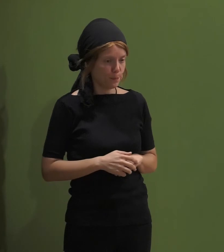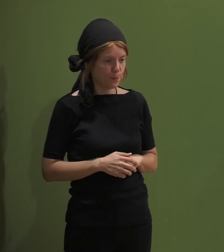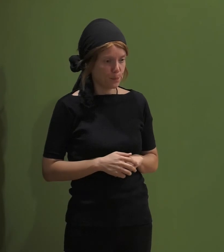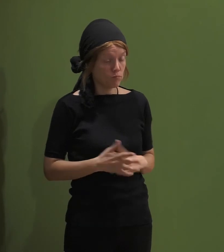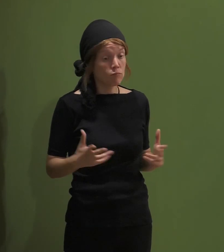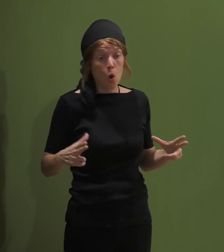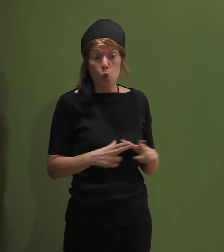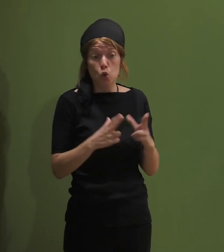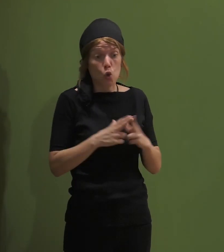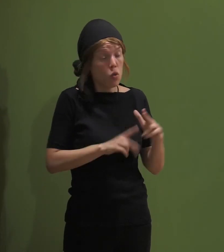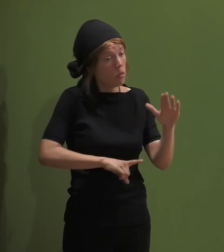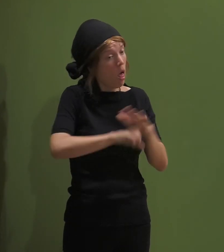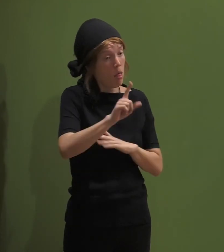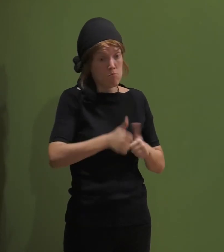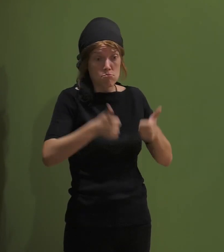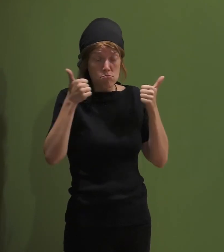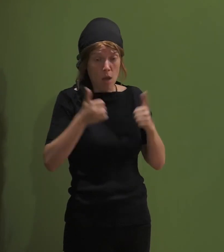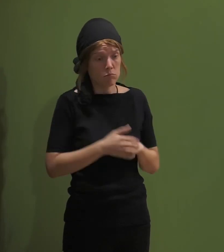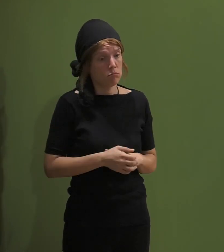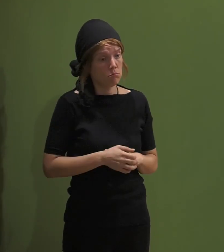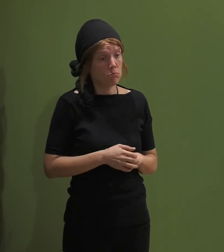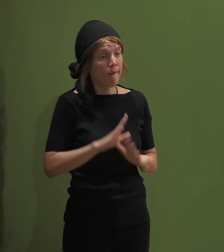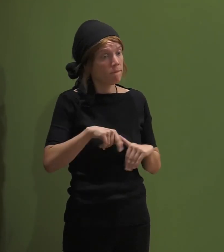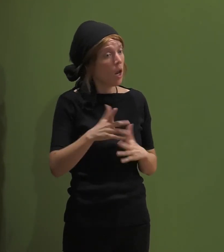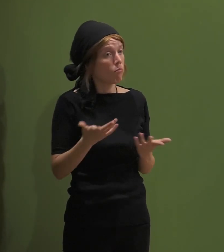que son las sociedades más prósperas y las que consiguen mejor llegar